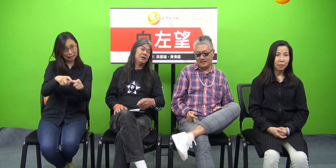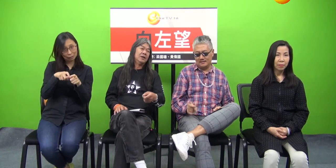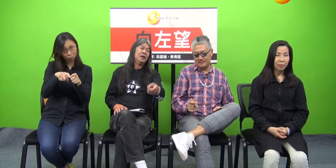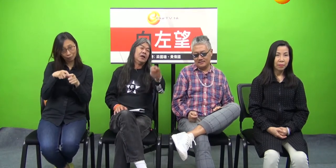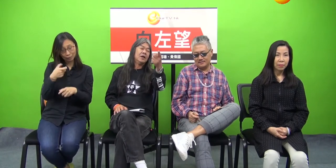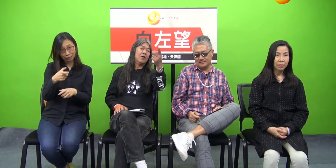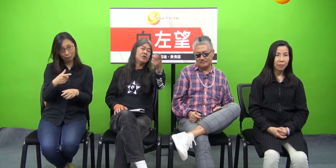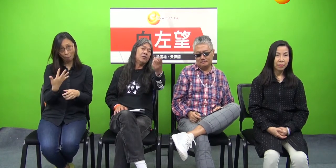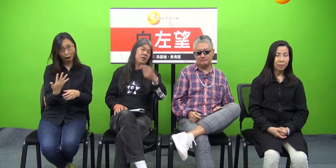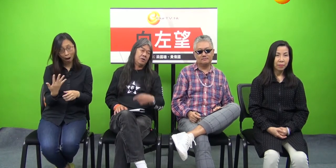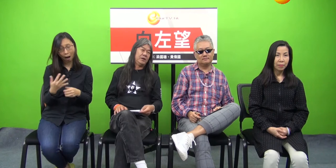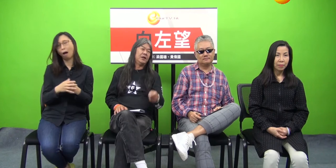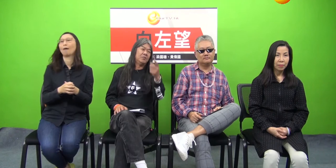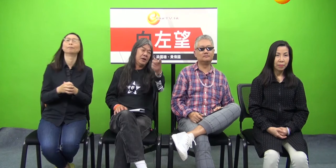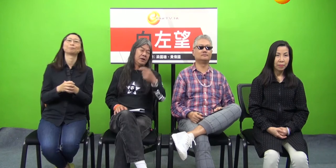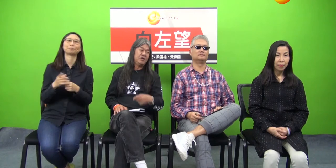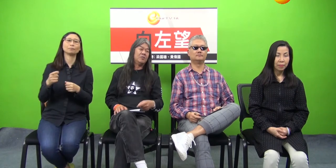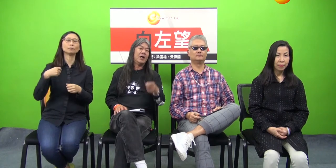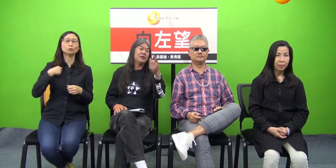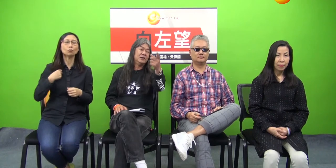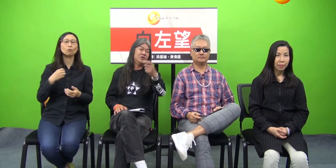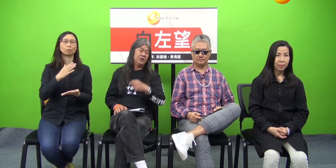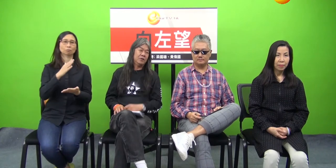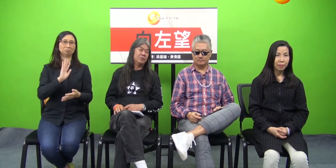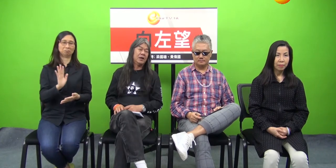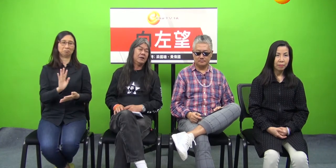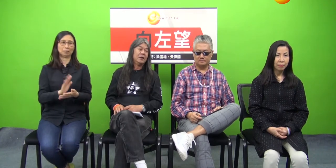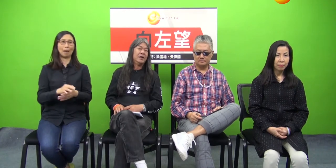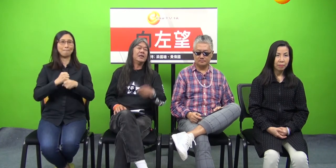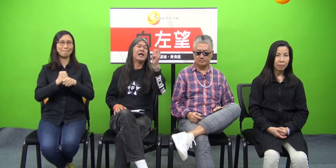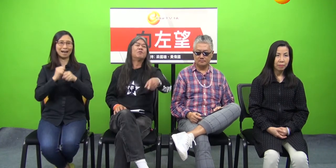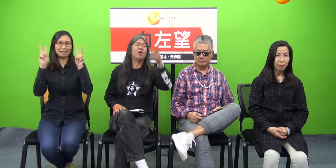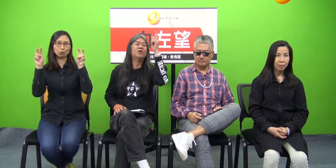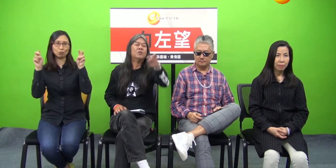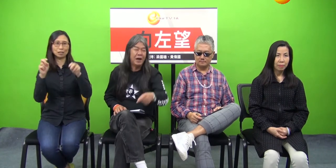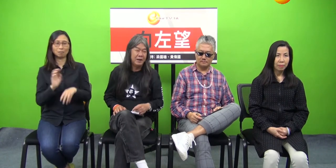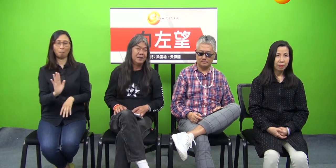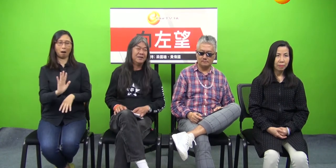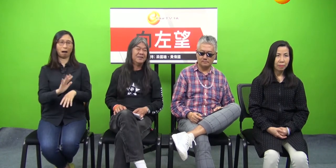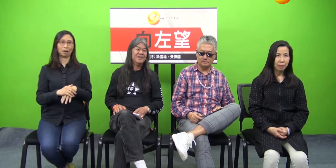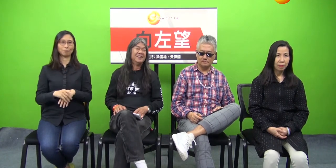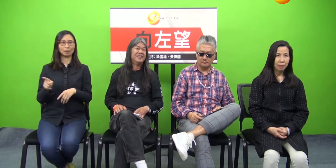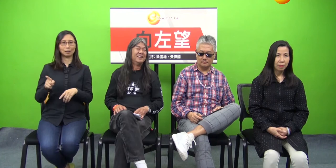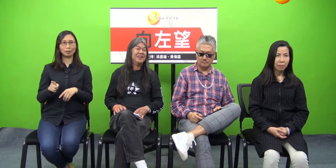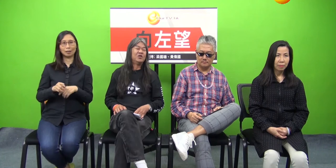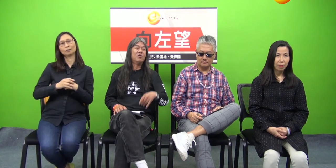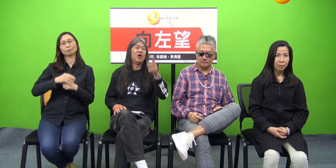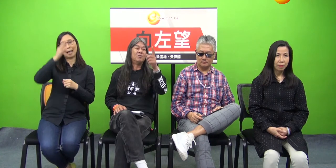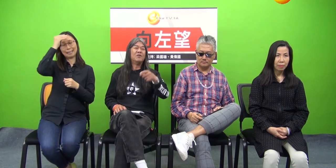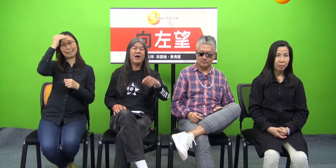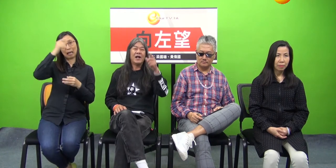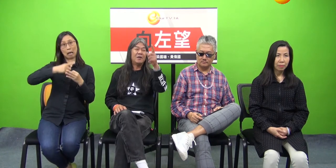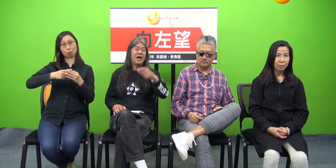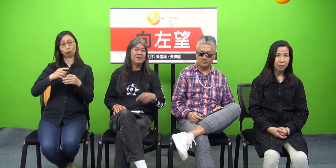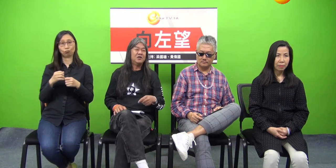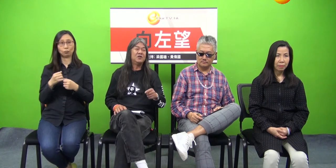單，講中國你又唔係，講馬克思主義你唔係，你連雜種都唔係啊！中國文